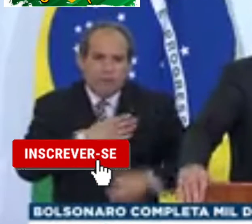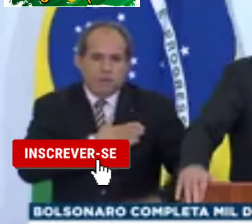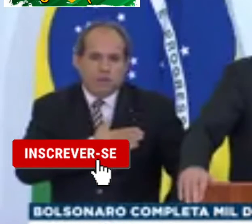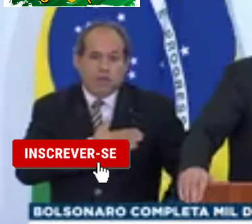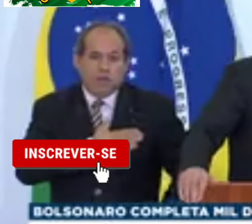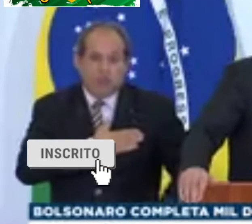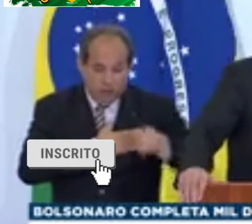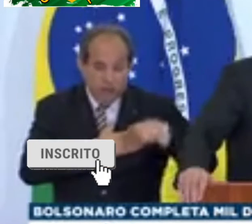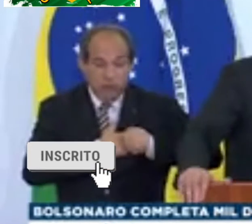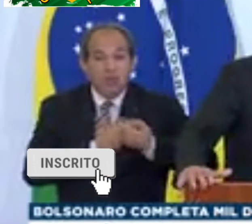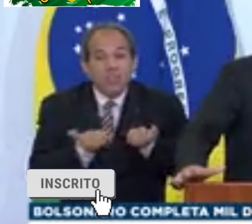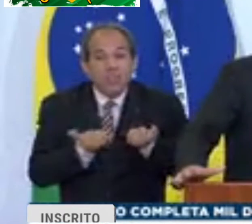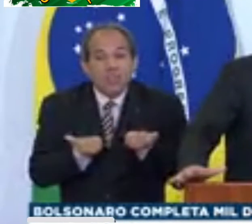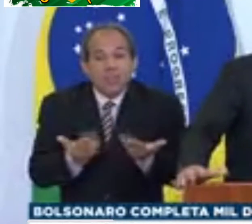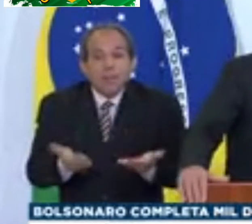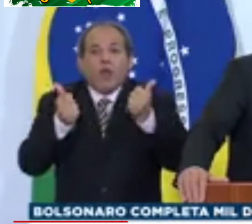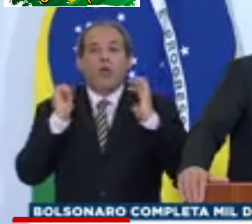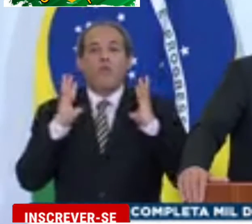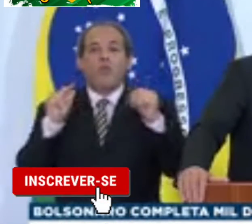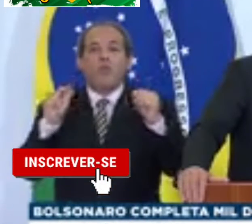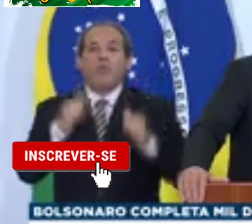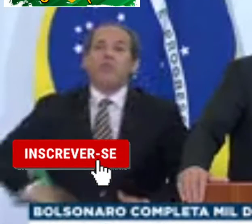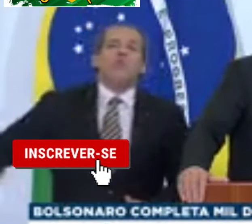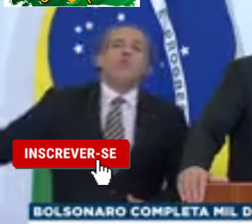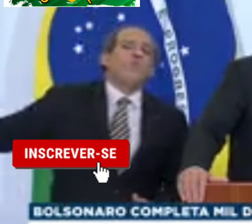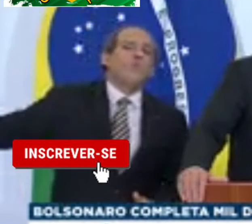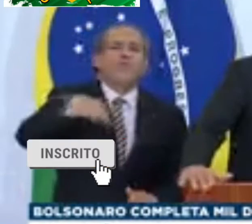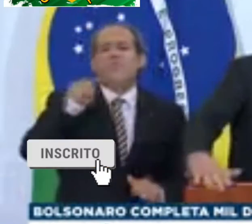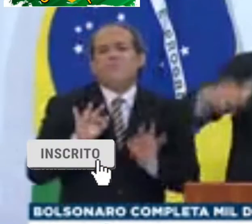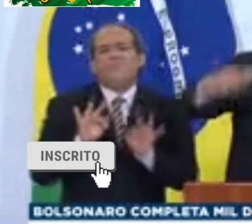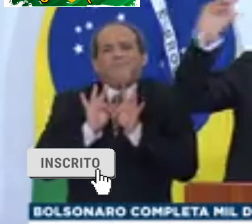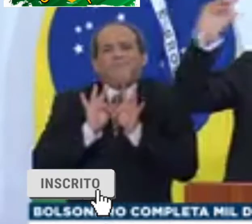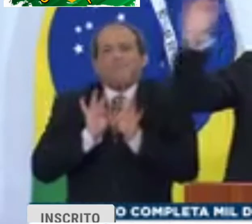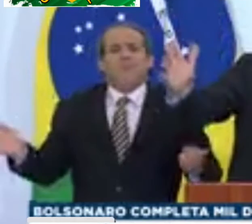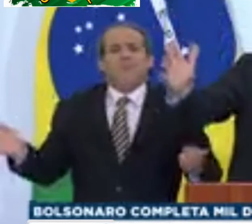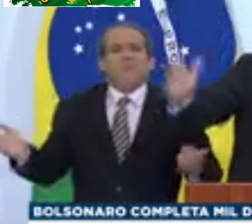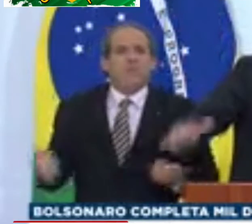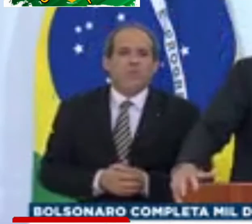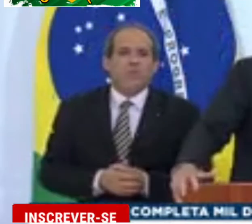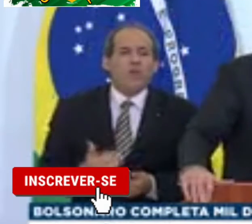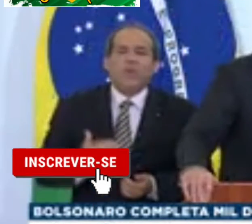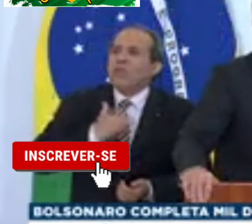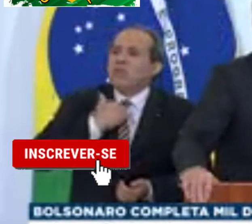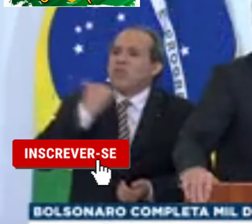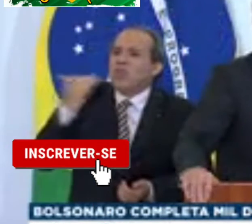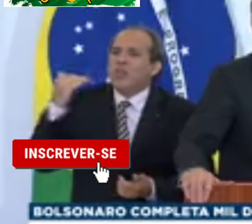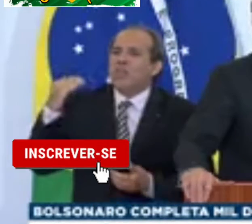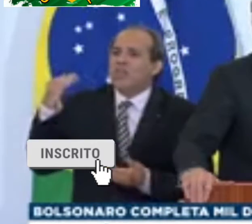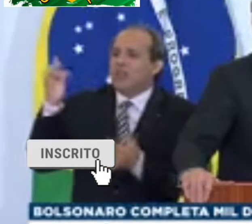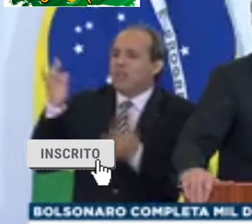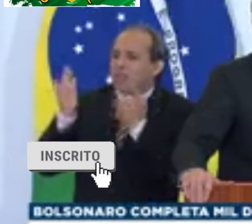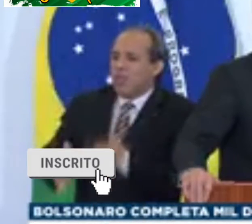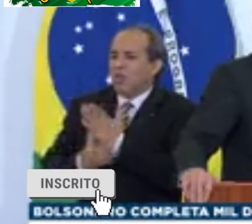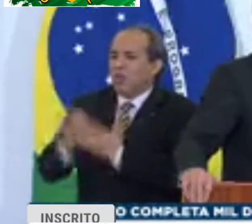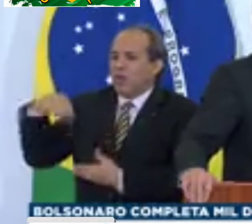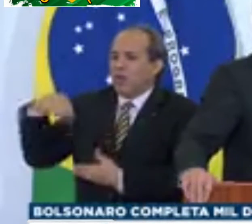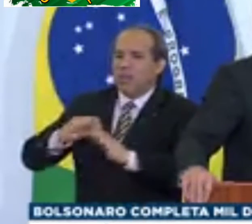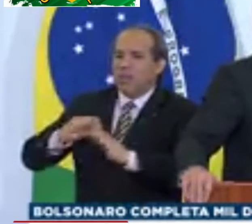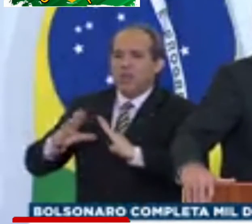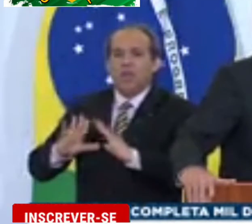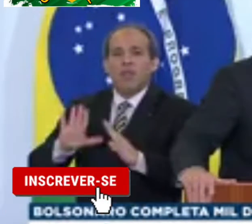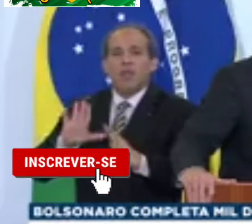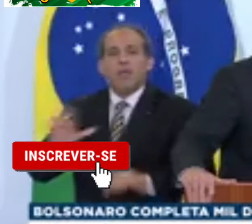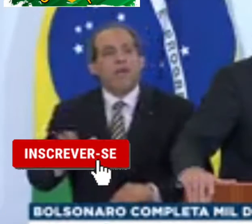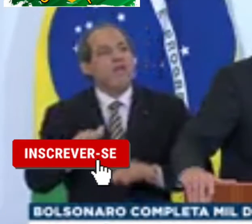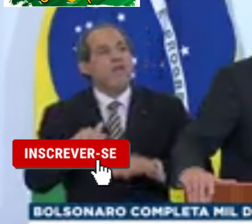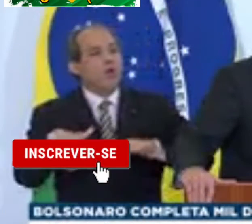nós. É simples. Não adianta você ter um container de dólar dentro de casa, se você não tem paz para ir para a